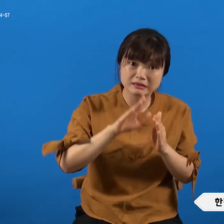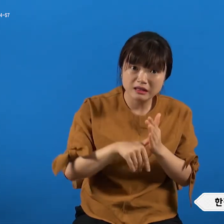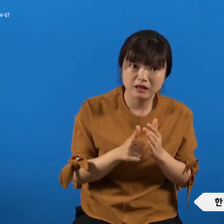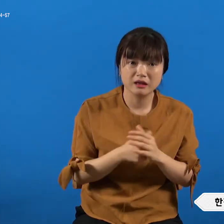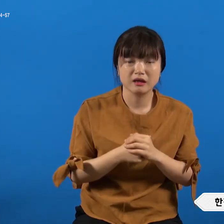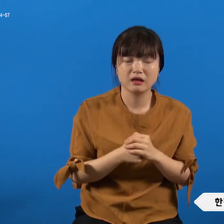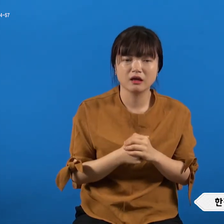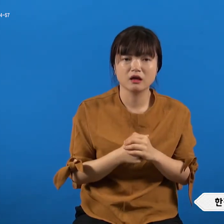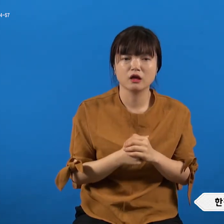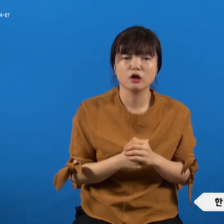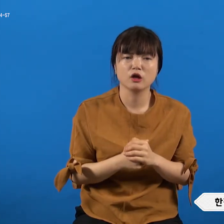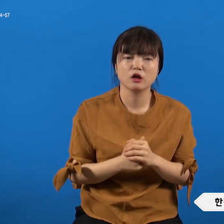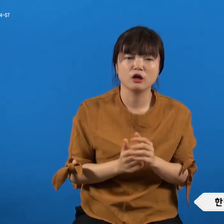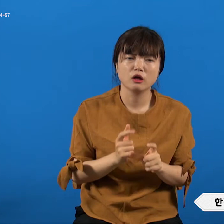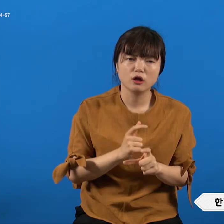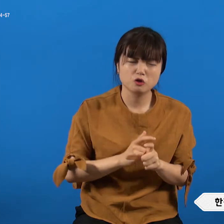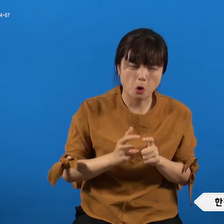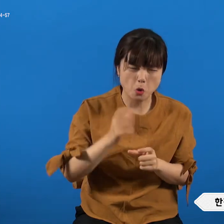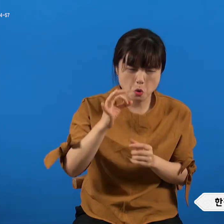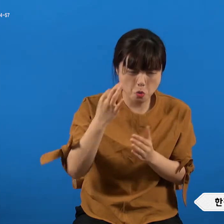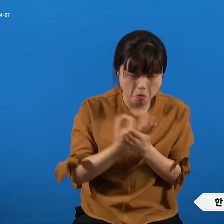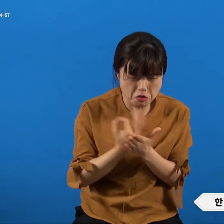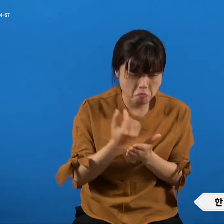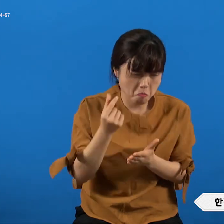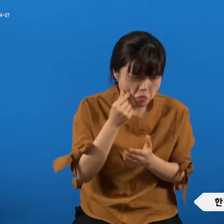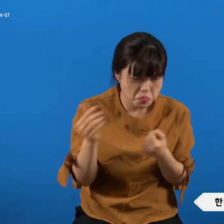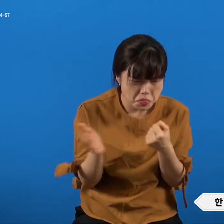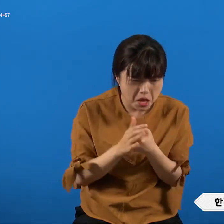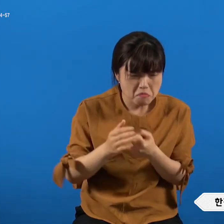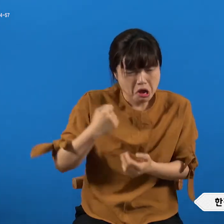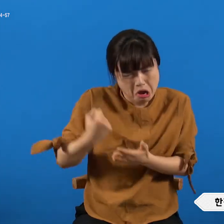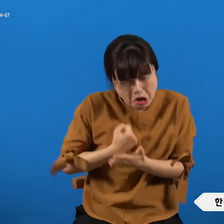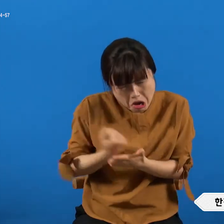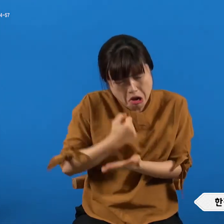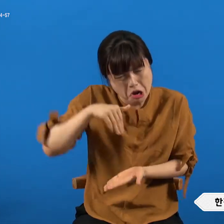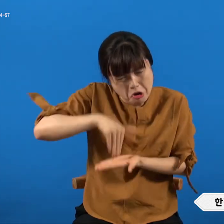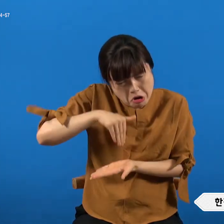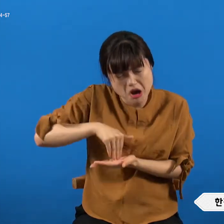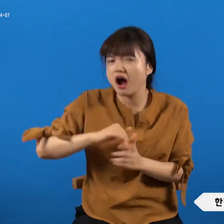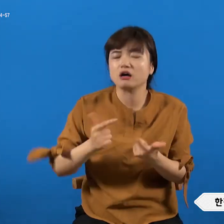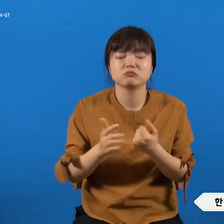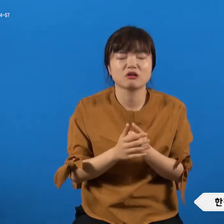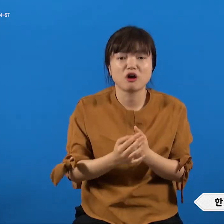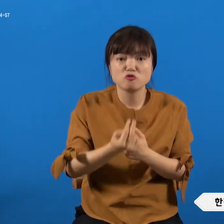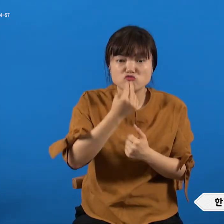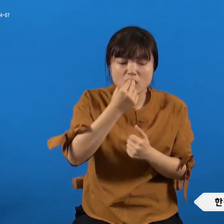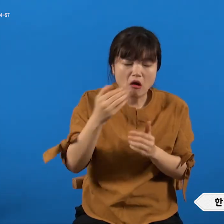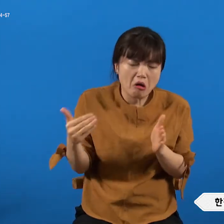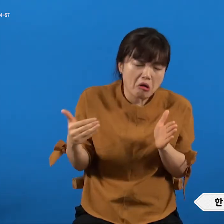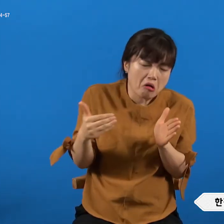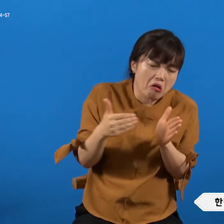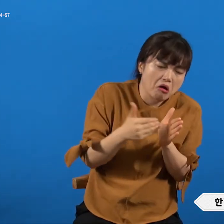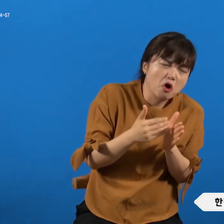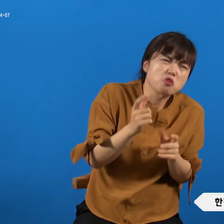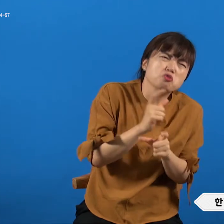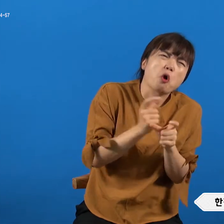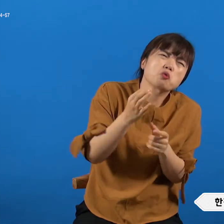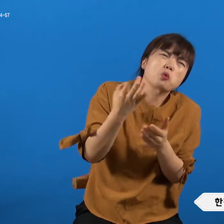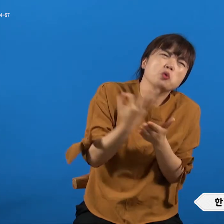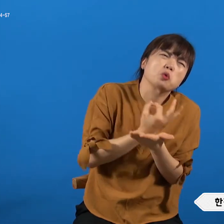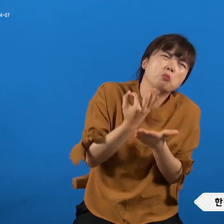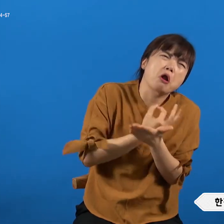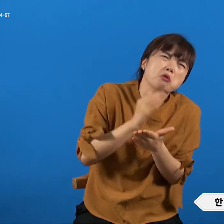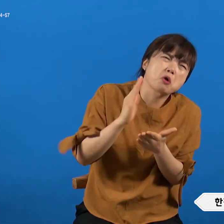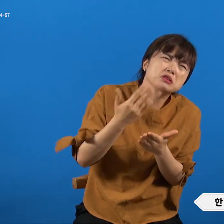순간에 더 벌지 못해서 아쉬워하는 사람은 아무도 없습니다. 숨이 넘어가는데 아이고 더 벌어야